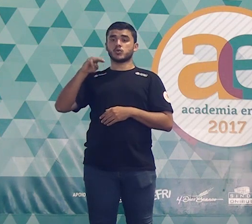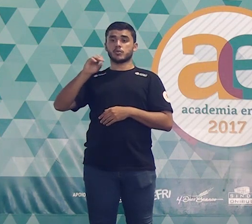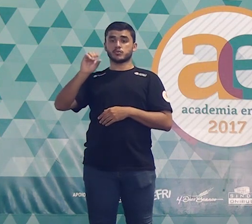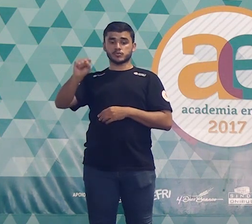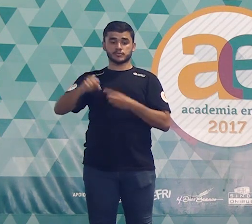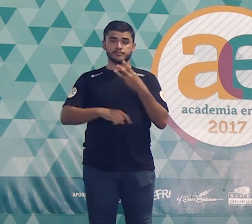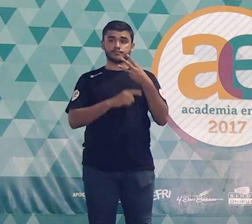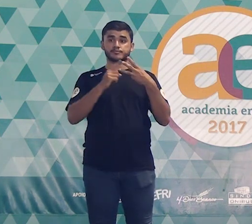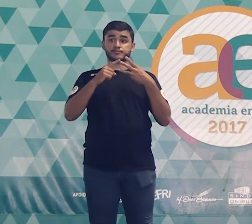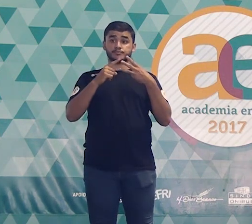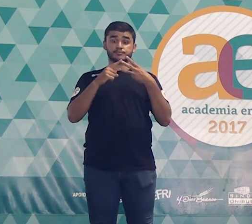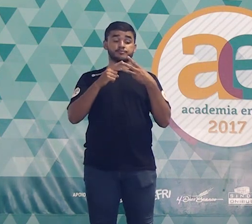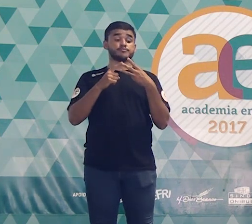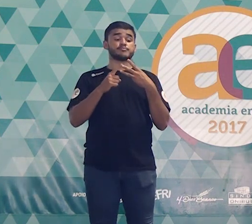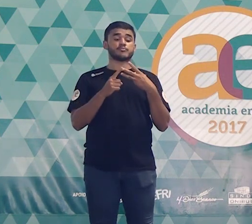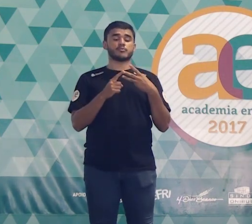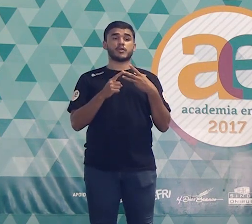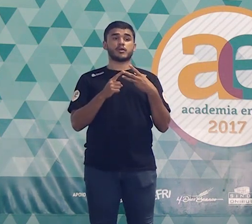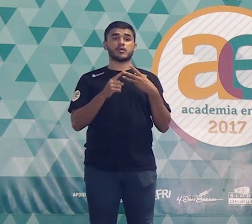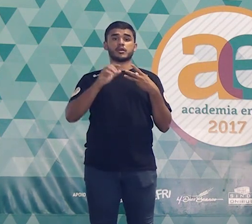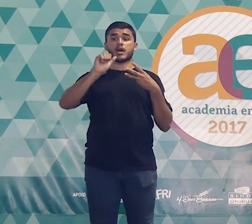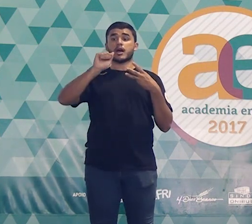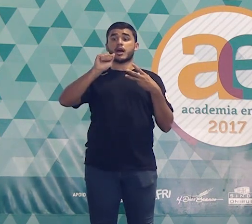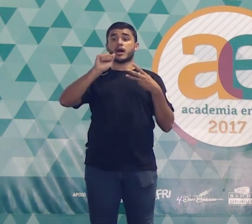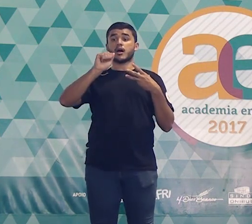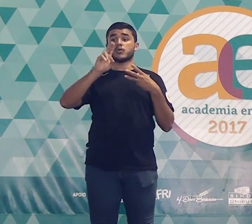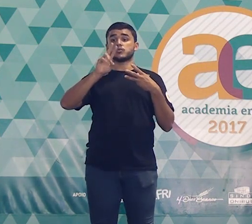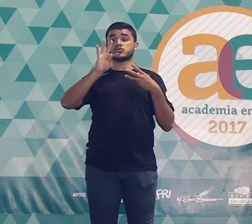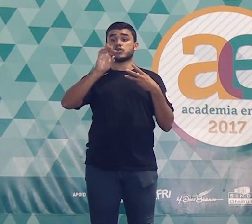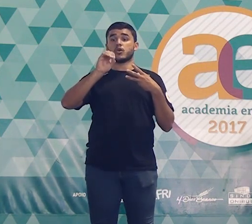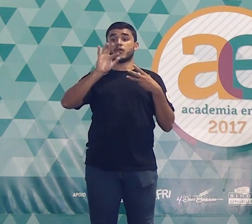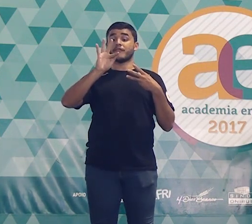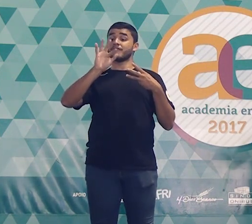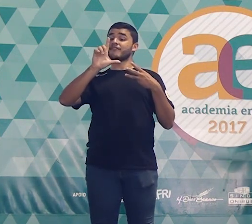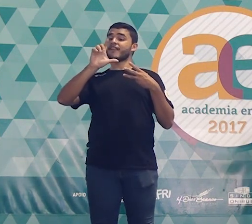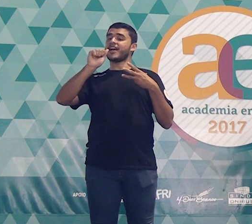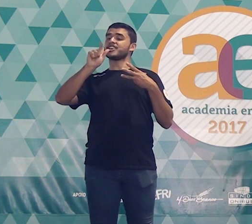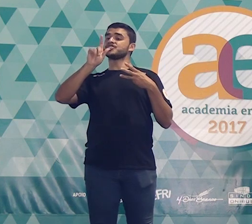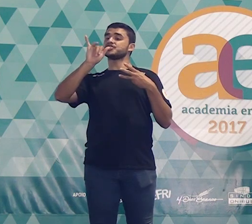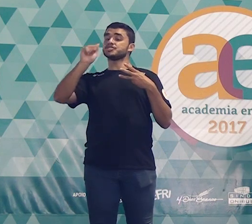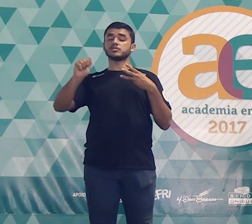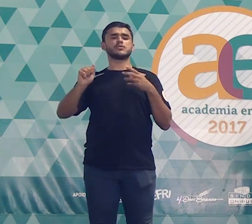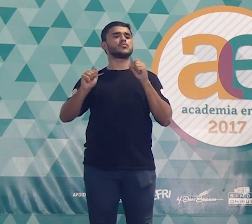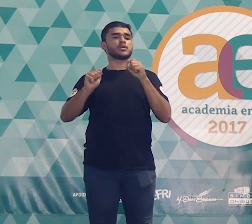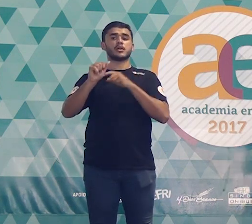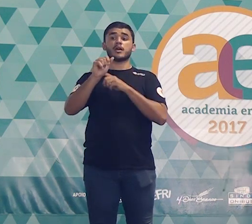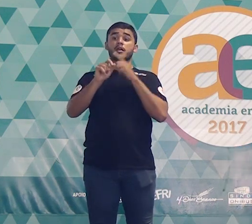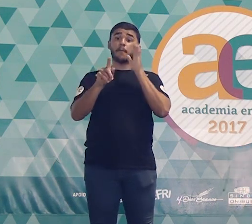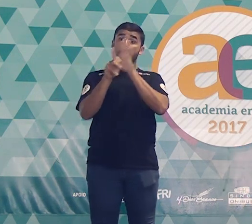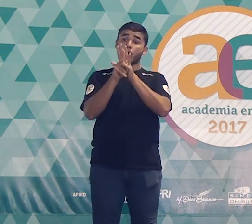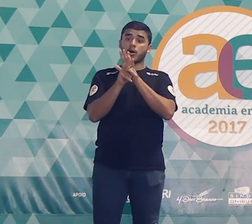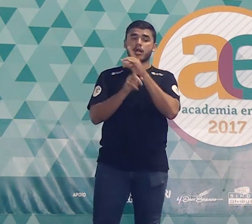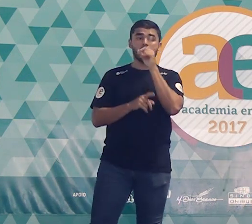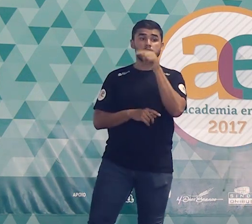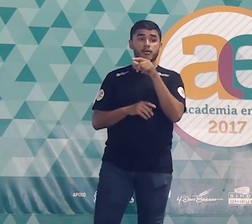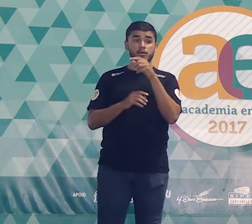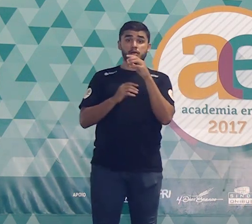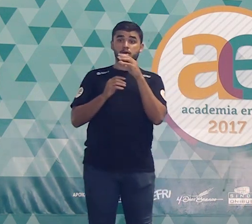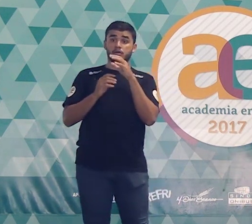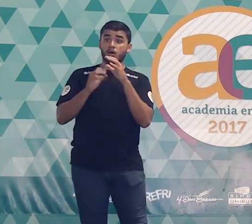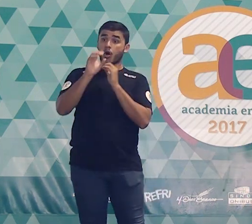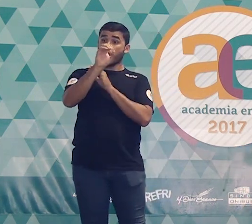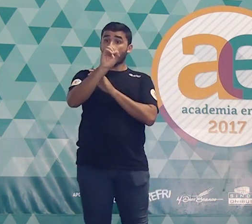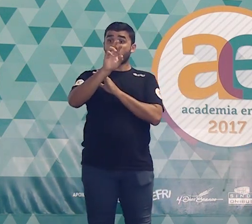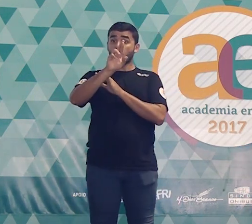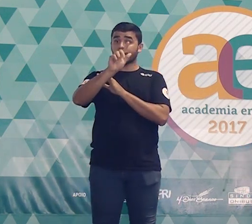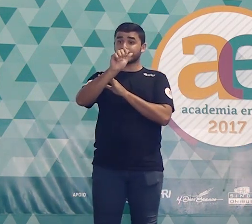que o lisossomo está envolvido é a autofagia. O que é a autofagia? A autofagia é quando uma organela da